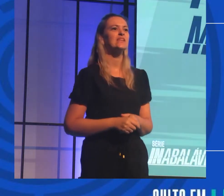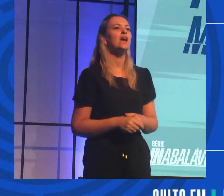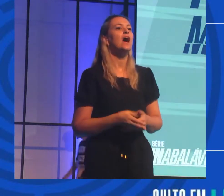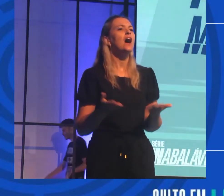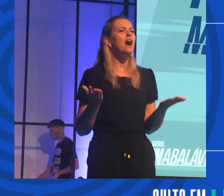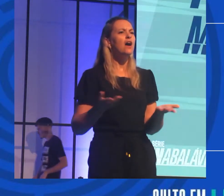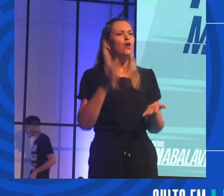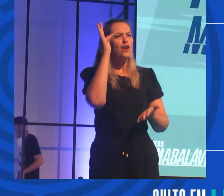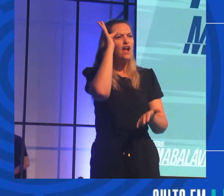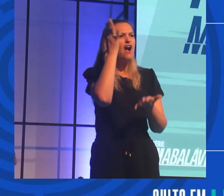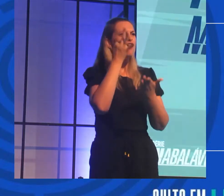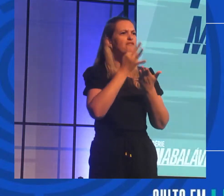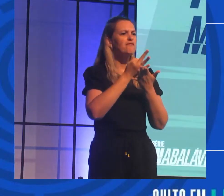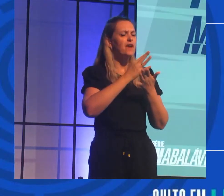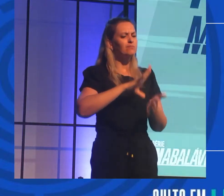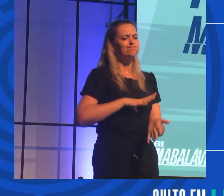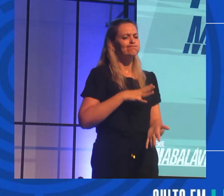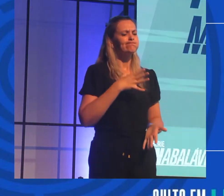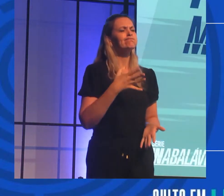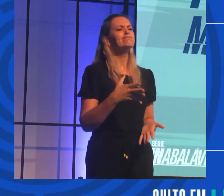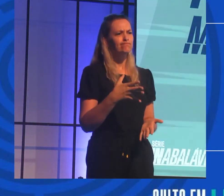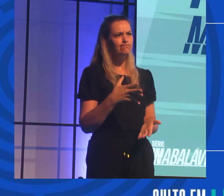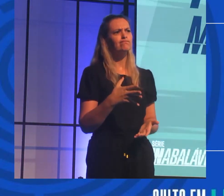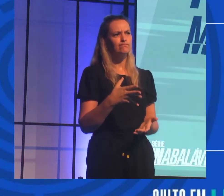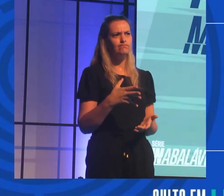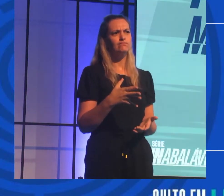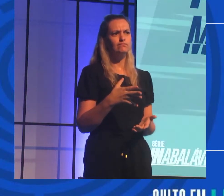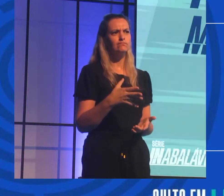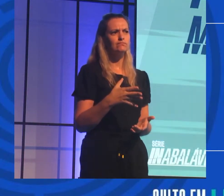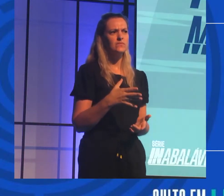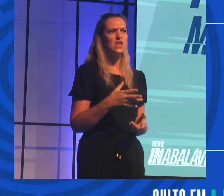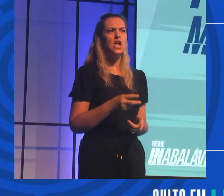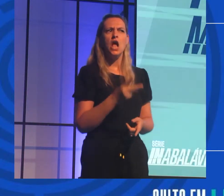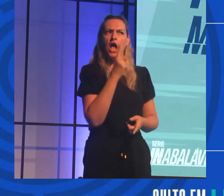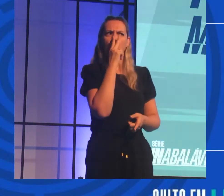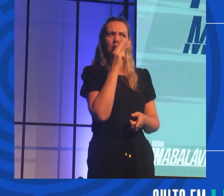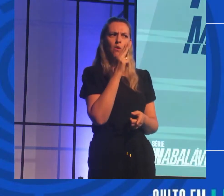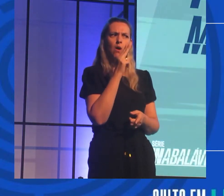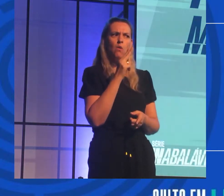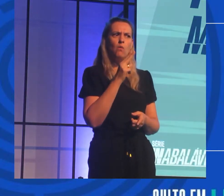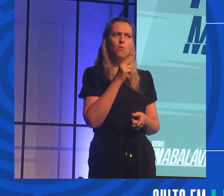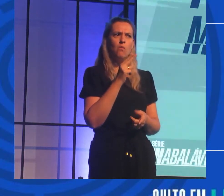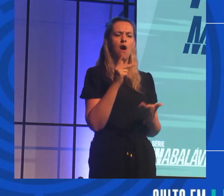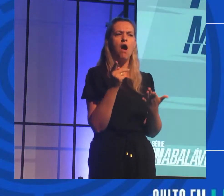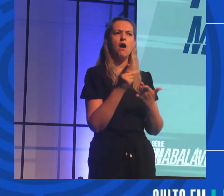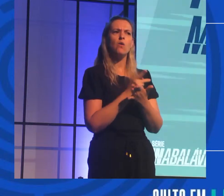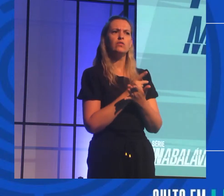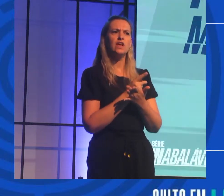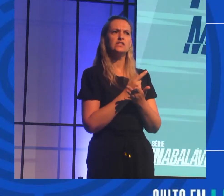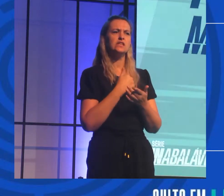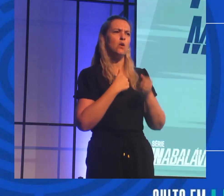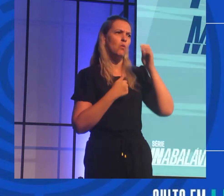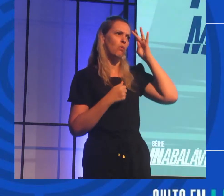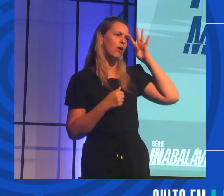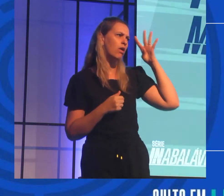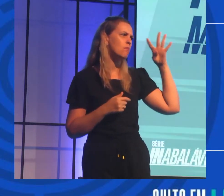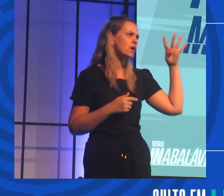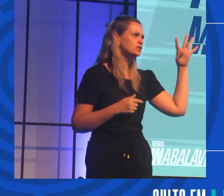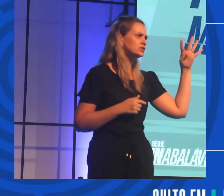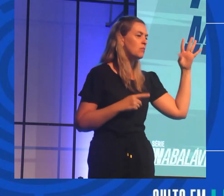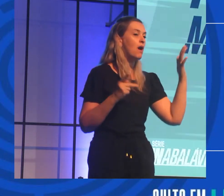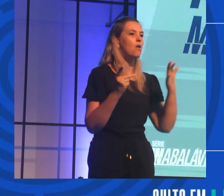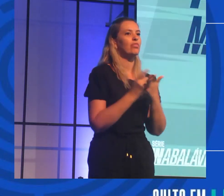Deus, mesmo quando as coisas não acontecem como de fato imaginamos, na